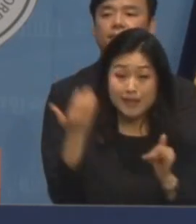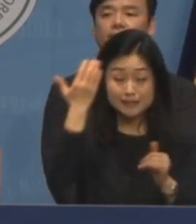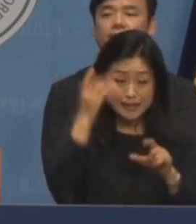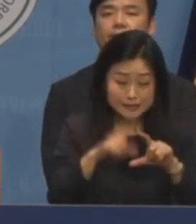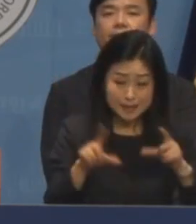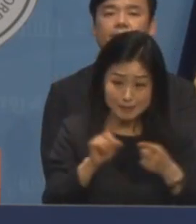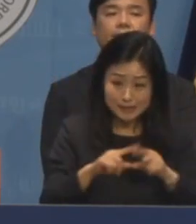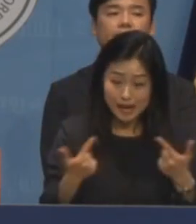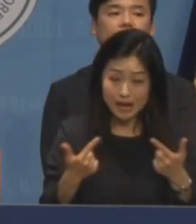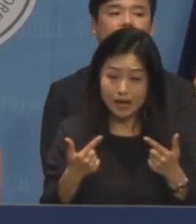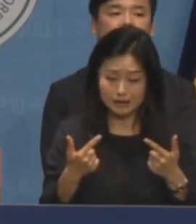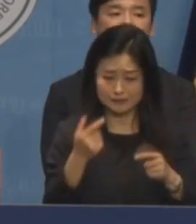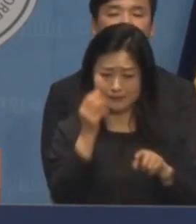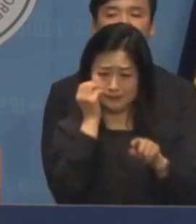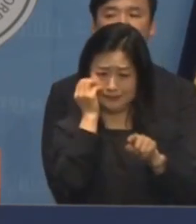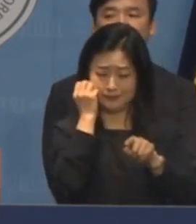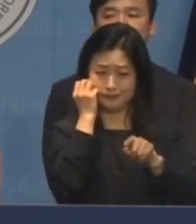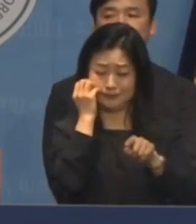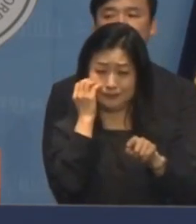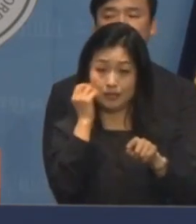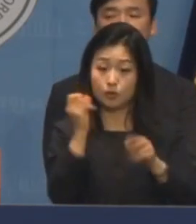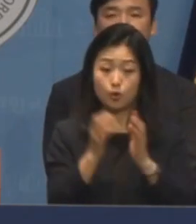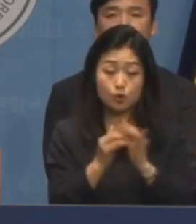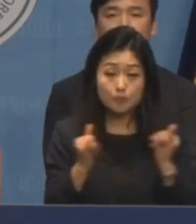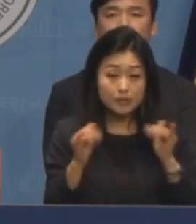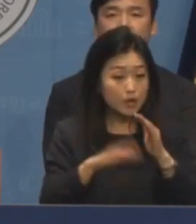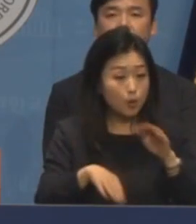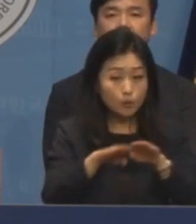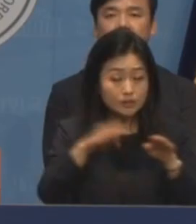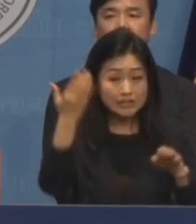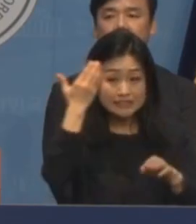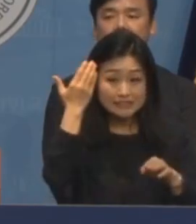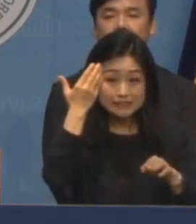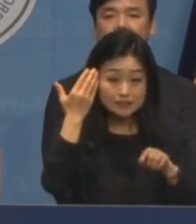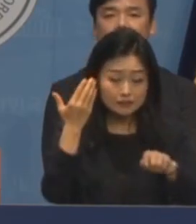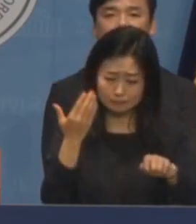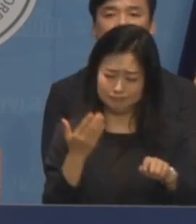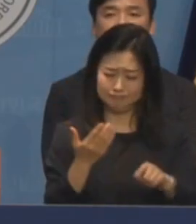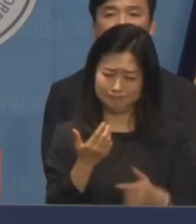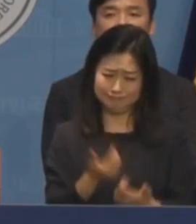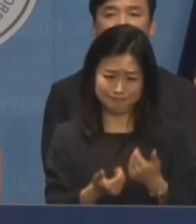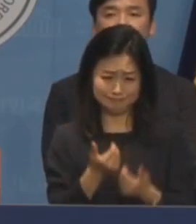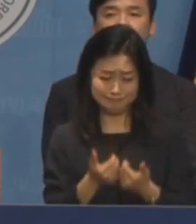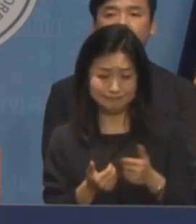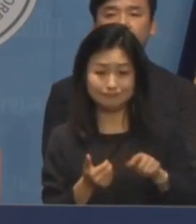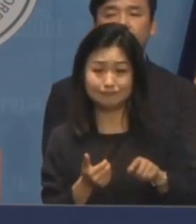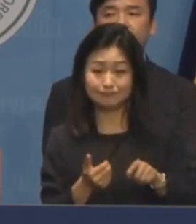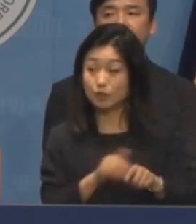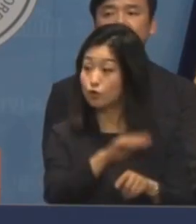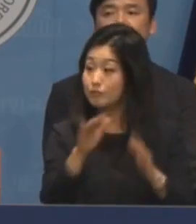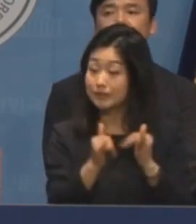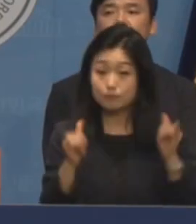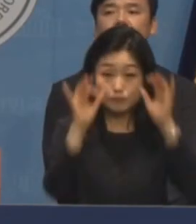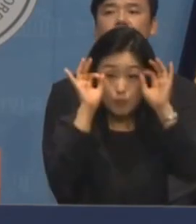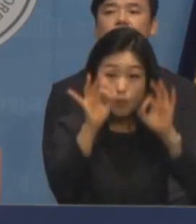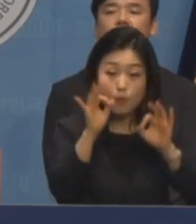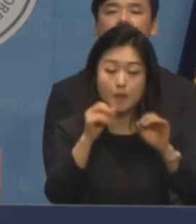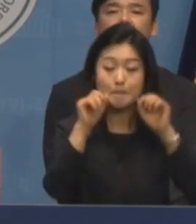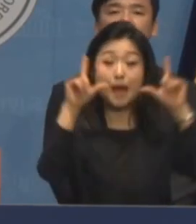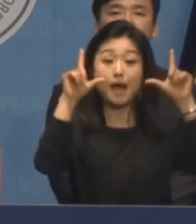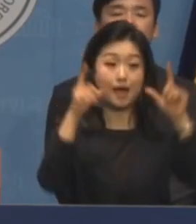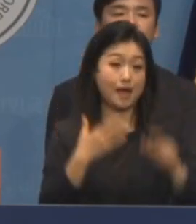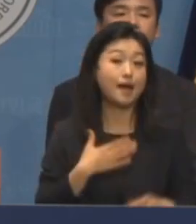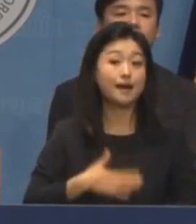상식과 동떨어져 있고 국민의 공정인식과 정반대로 가고 있는지 우리 국민 모두